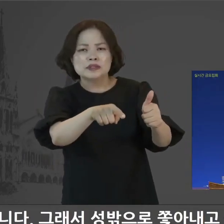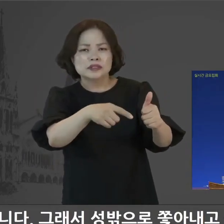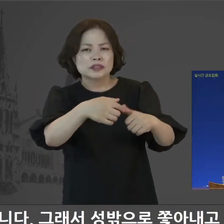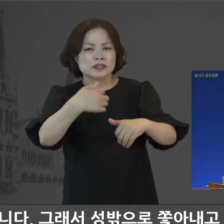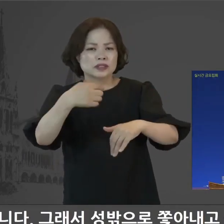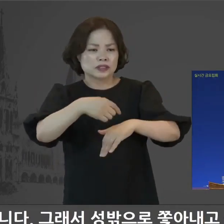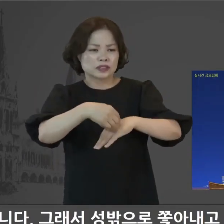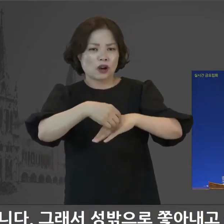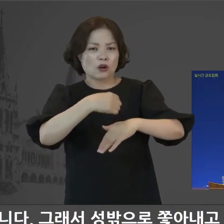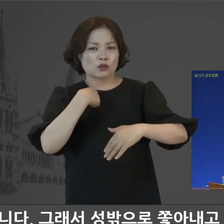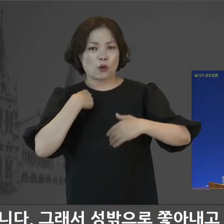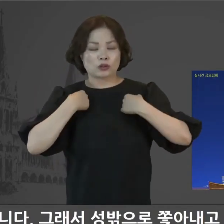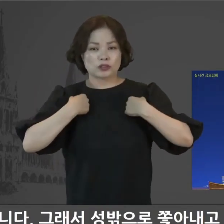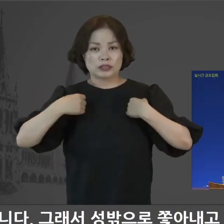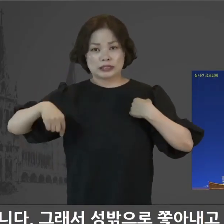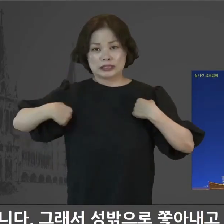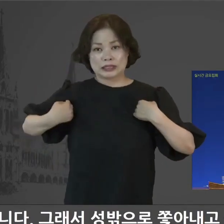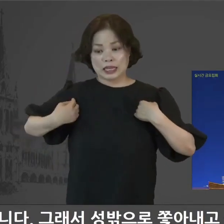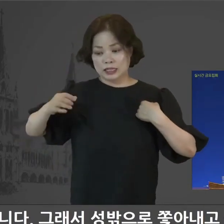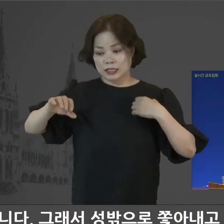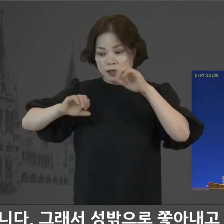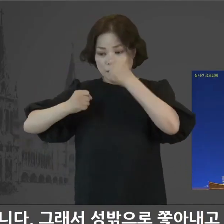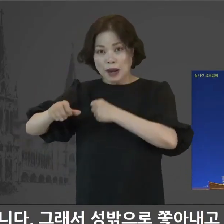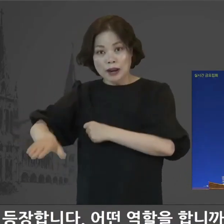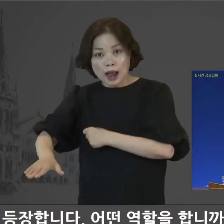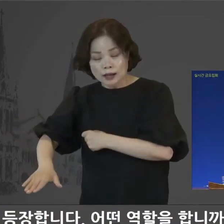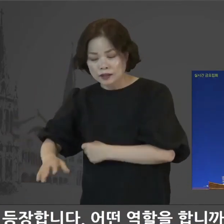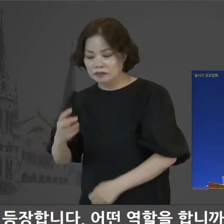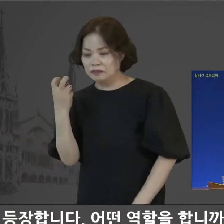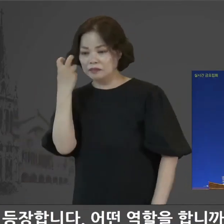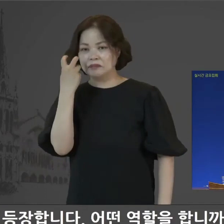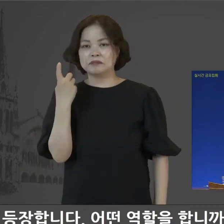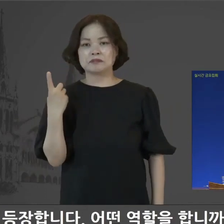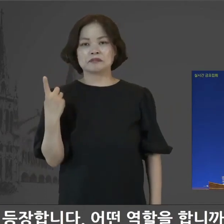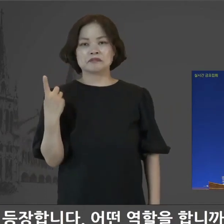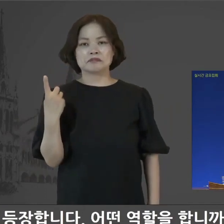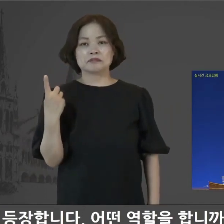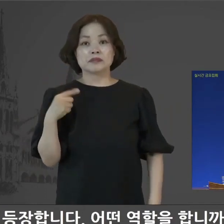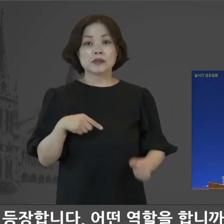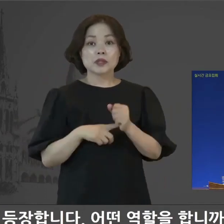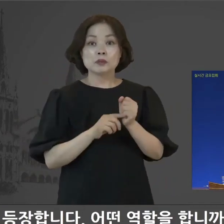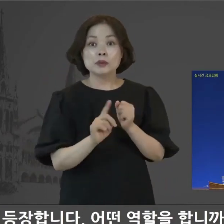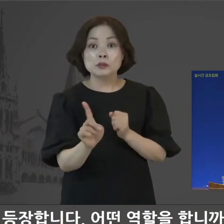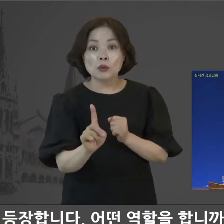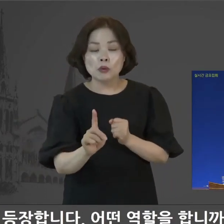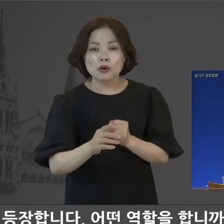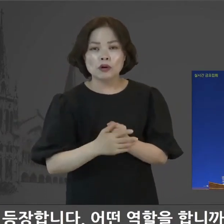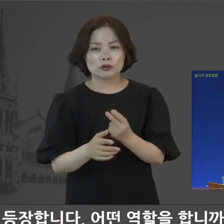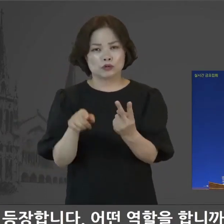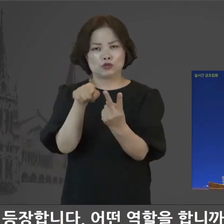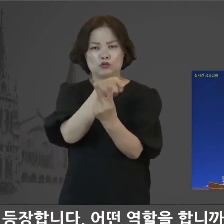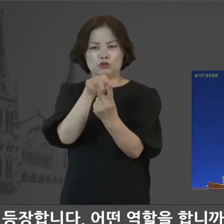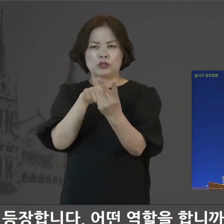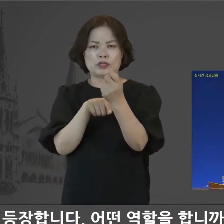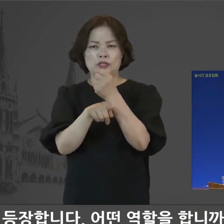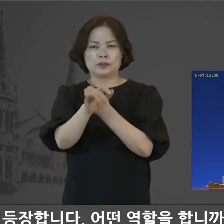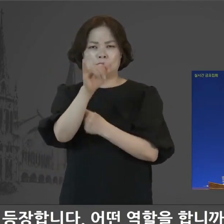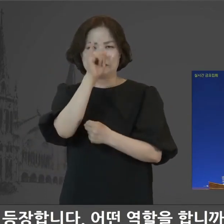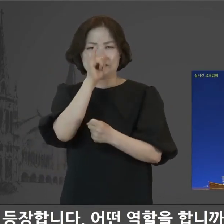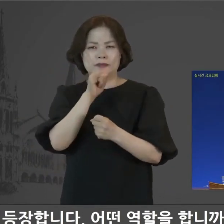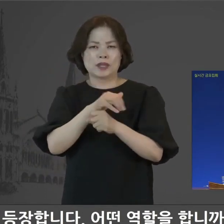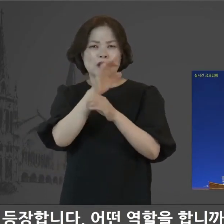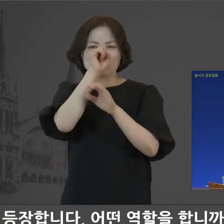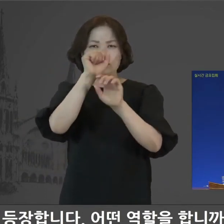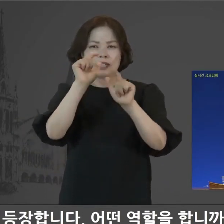겉옷을 자기 발 아래 두고 그것 지키는 사람이죠. 의미가 뭐냐면 두 가지 의미가 있습니다. 다 안